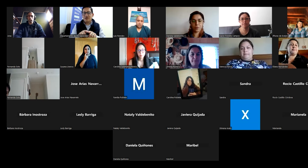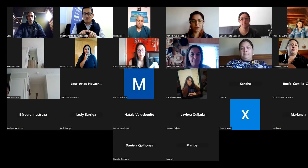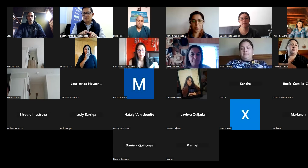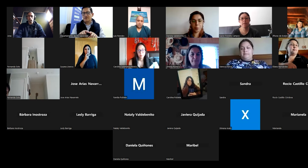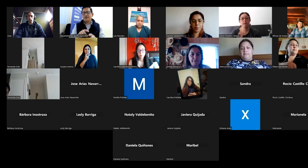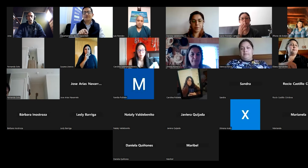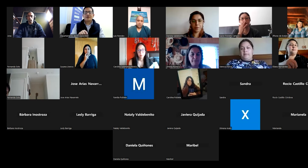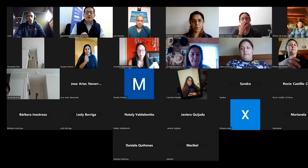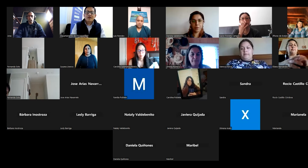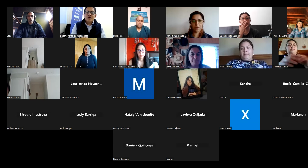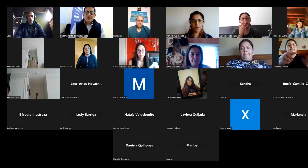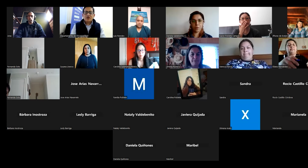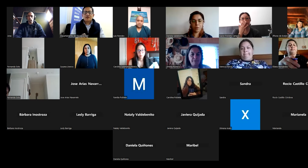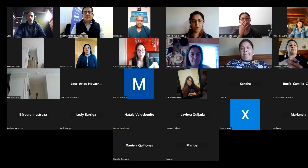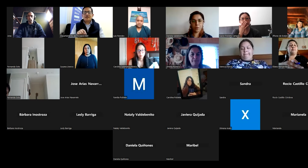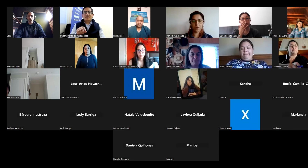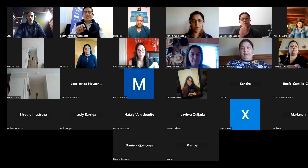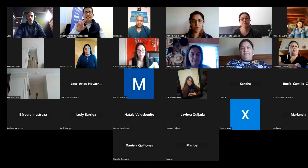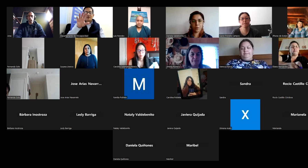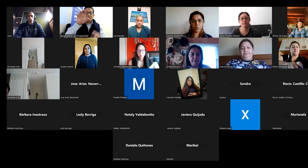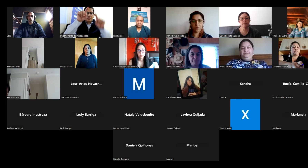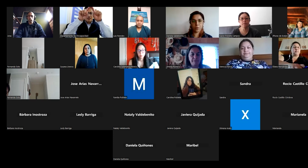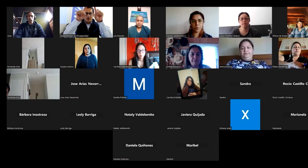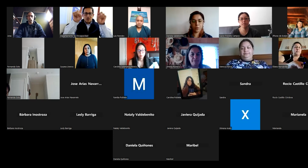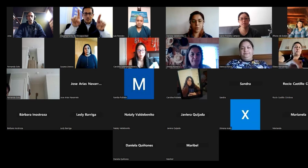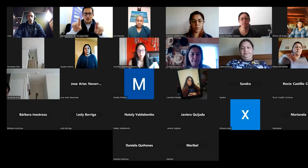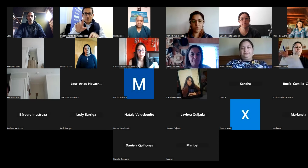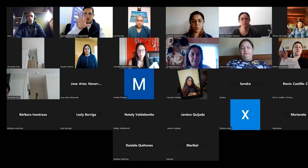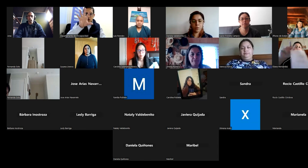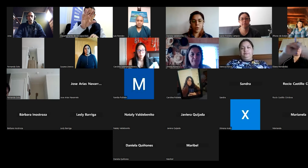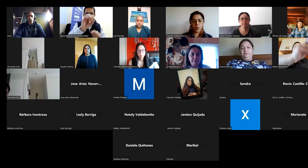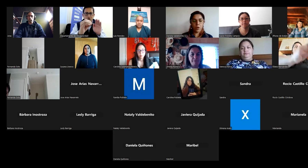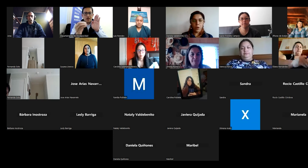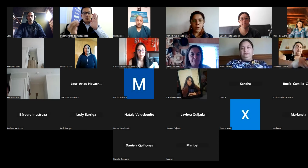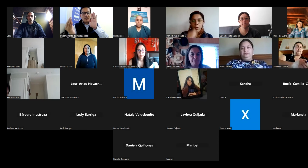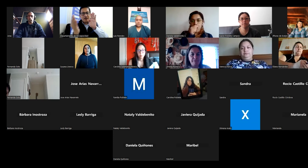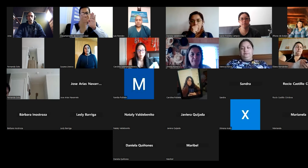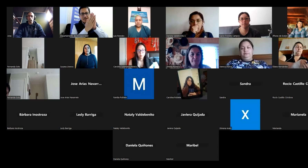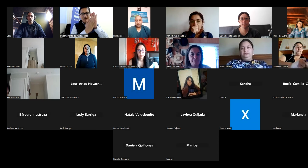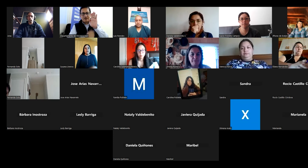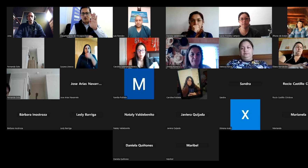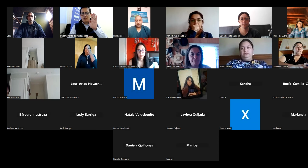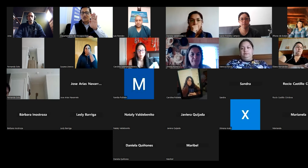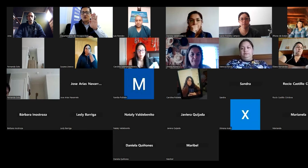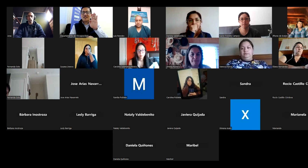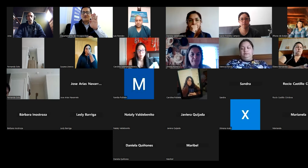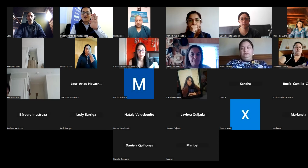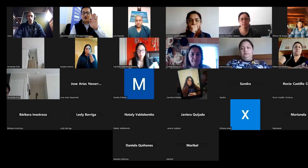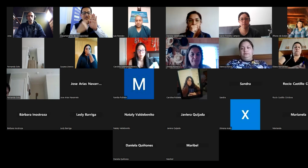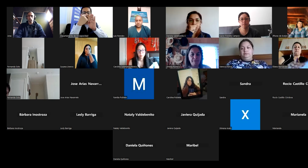el mes de noviembre, ¿ya? Entonces, este calendario que tenemos en el cuadradito aquí, yo lo tomo y lo voy a colocar aquí, voy a hacer un clasificador, esta